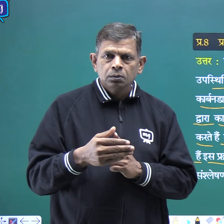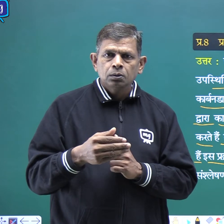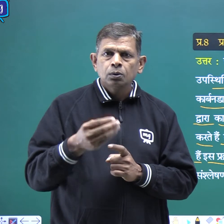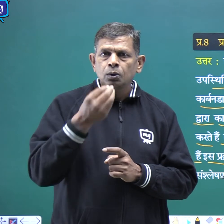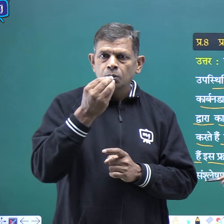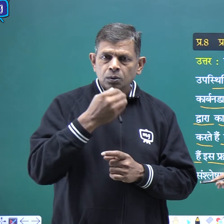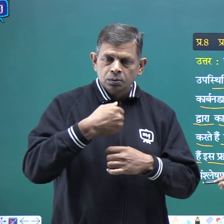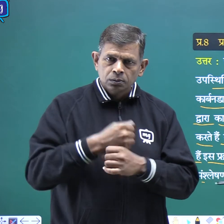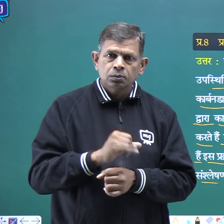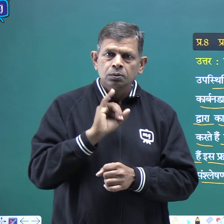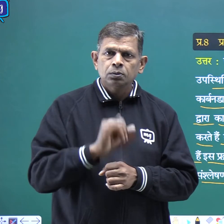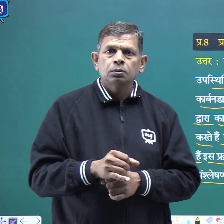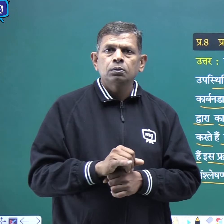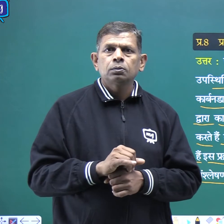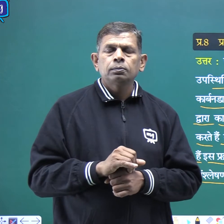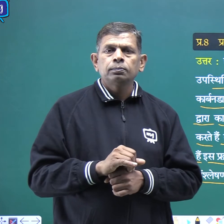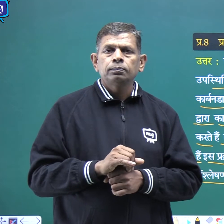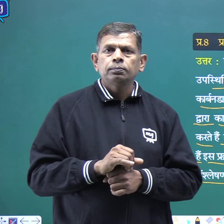प्रकाश संश्लेषण कहते हैं।